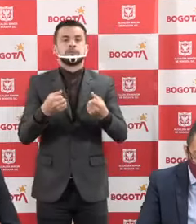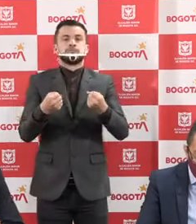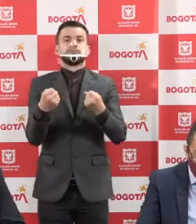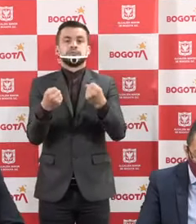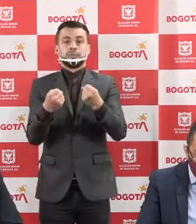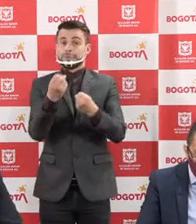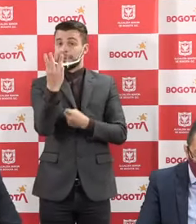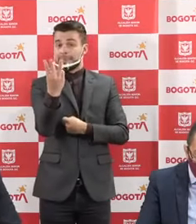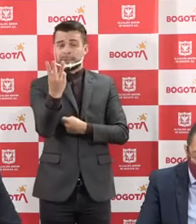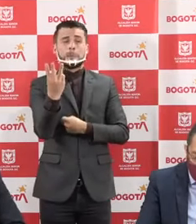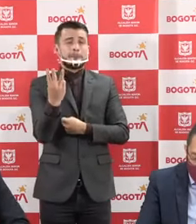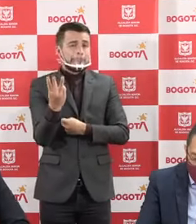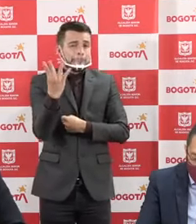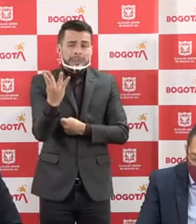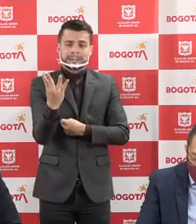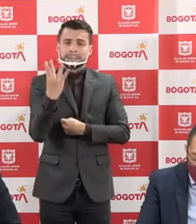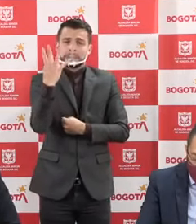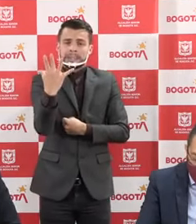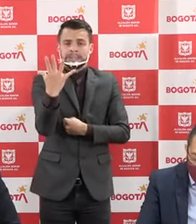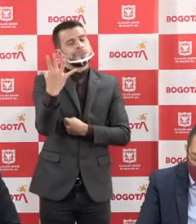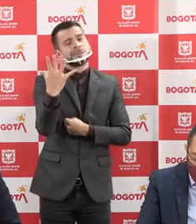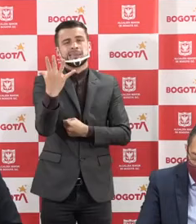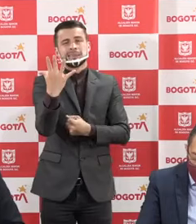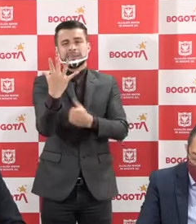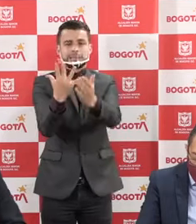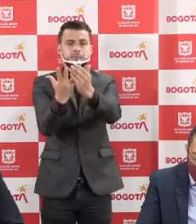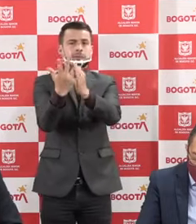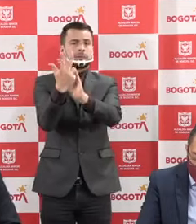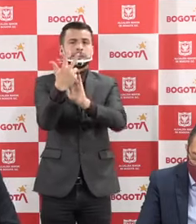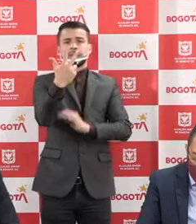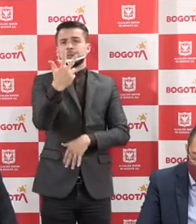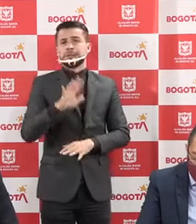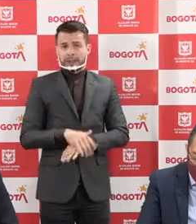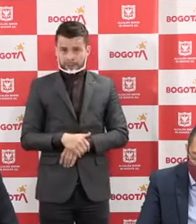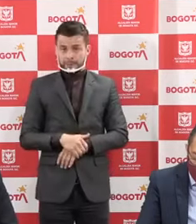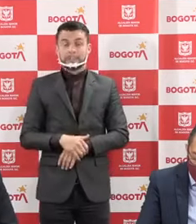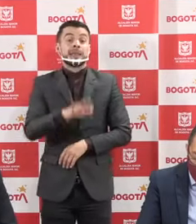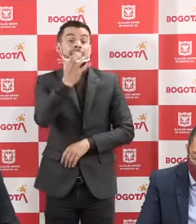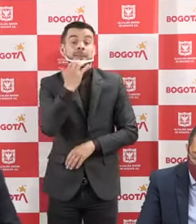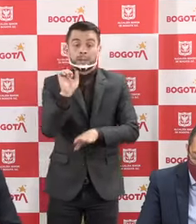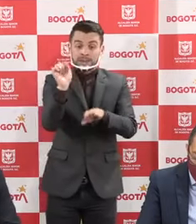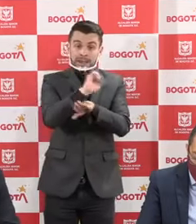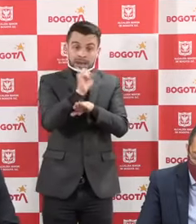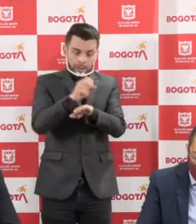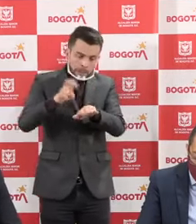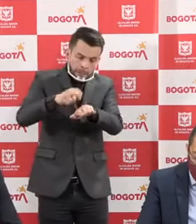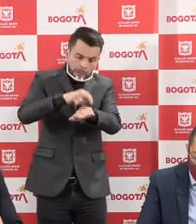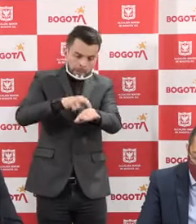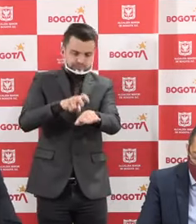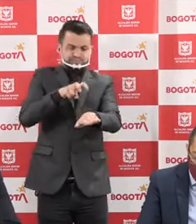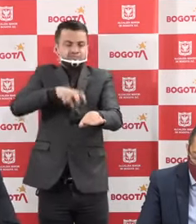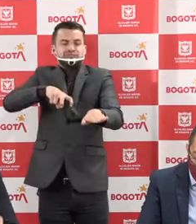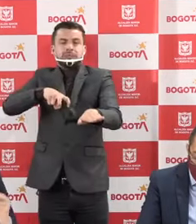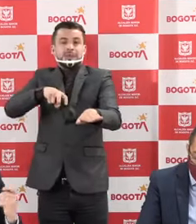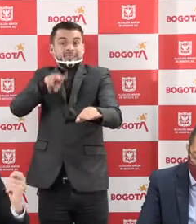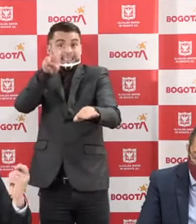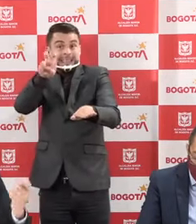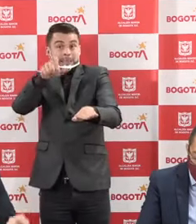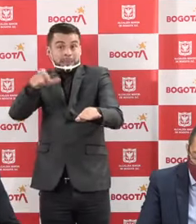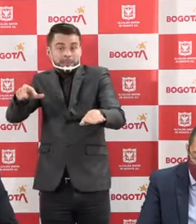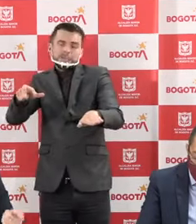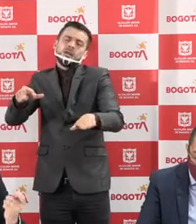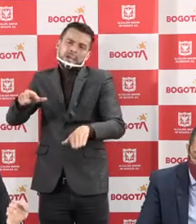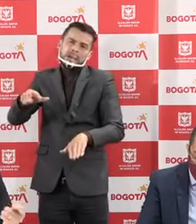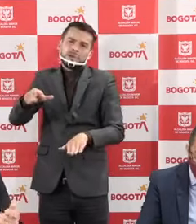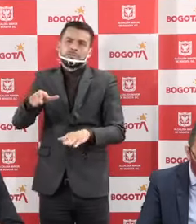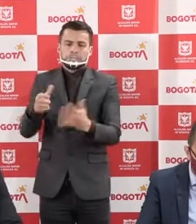de tres personas un vehículo de capacidad de 5 si es un vehículo de capacidad de 7 siempre se busca que tenga alrededor del 60 65% máximo de aforo y sin